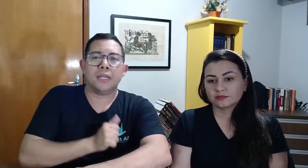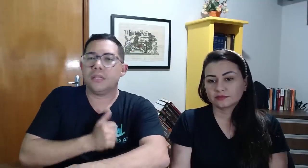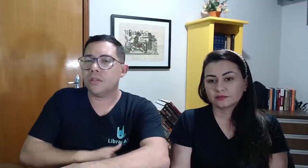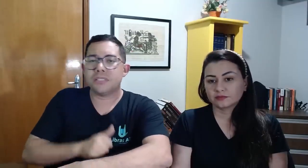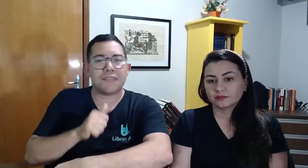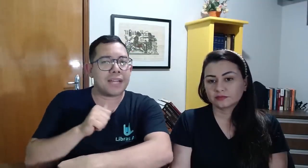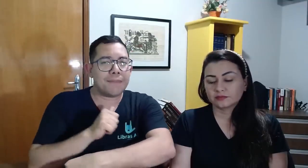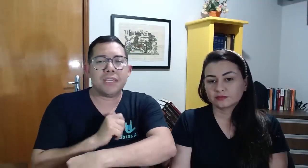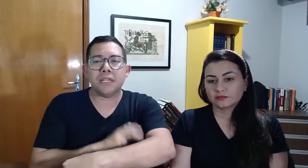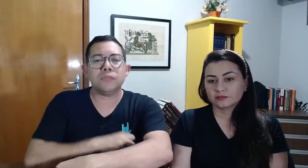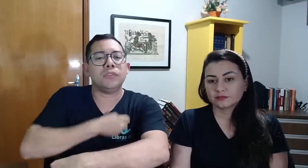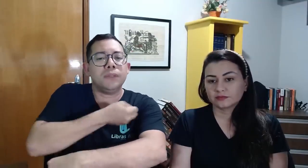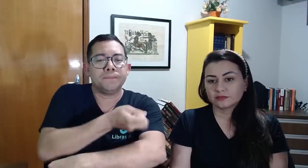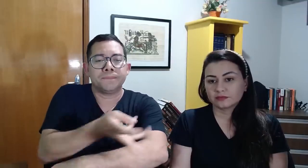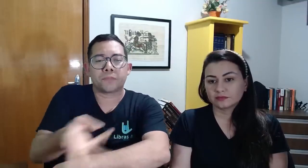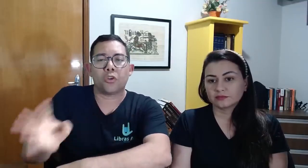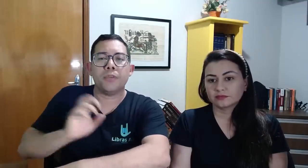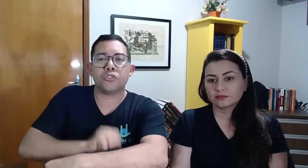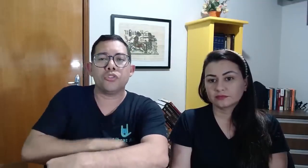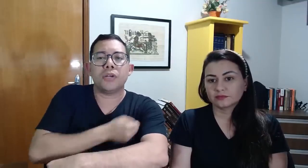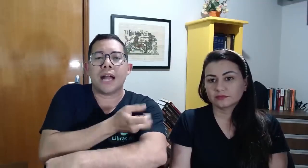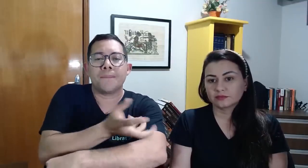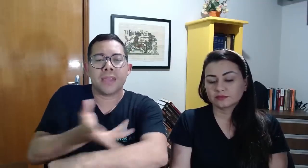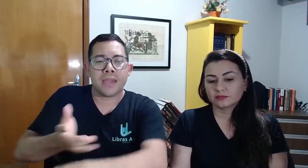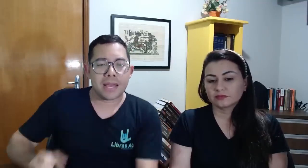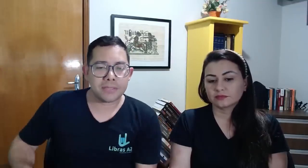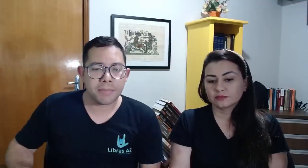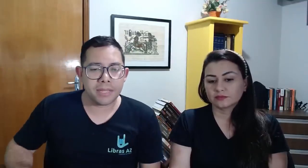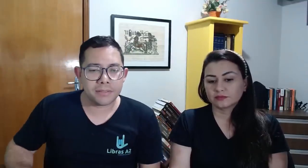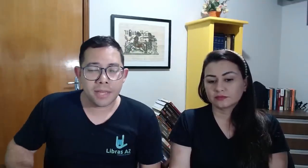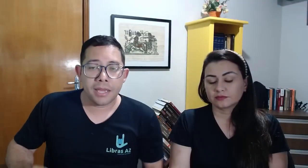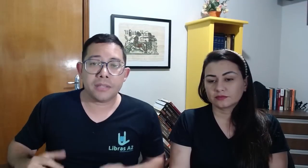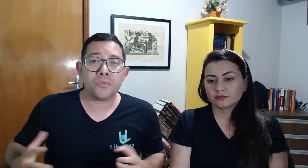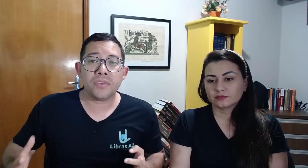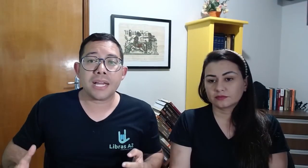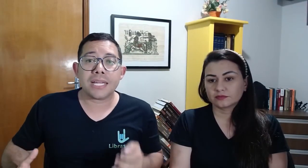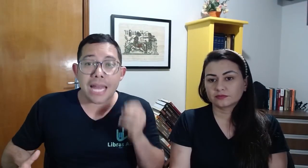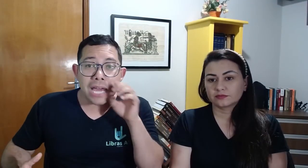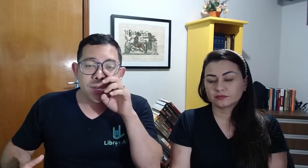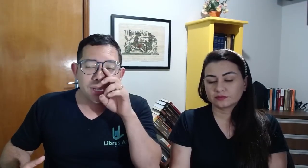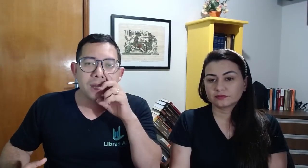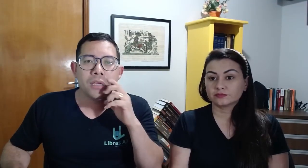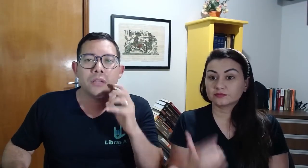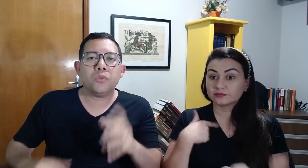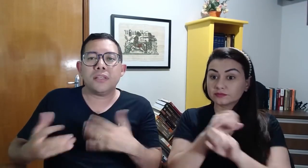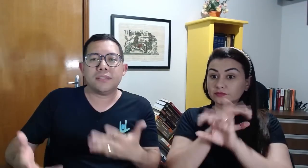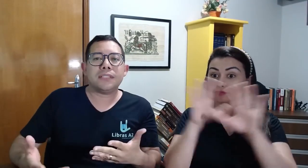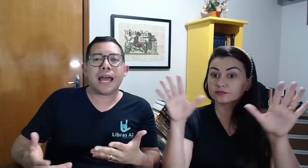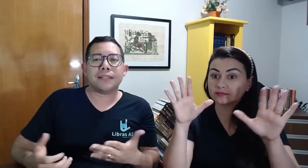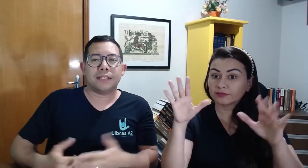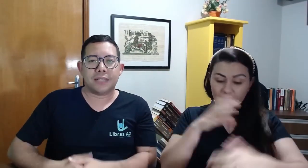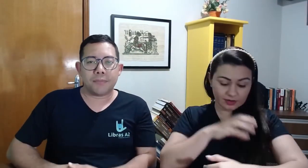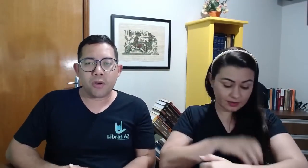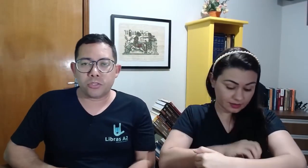Então ele estava caminhando e começou a jogar as sementes. Então fica claro aqui do que se trata, tá bom,